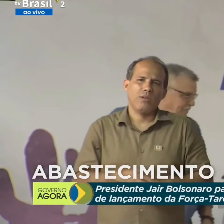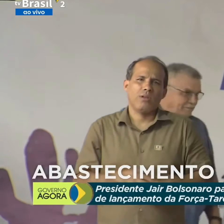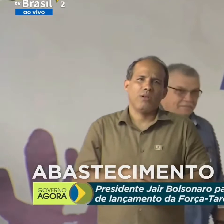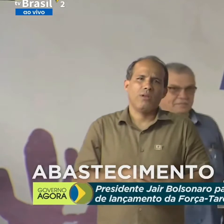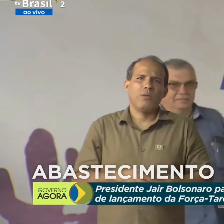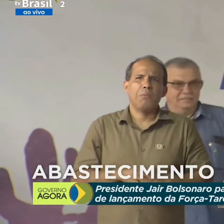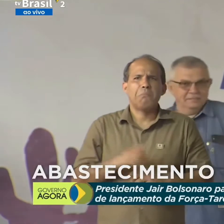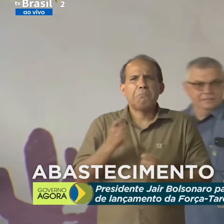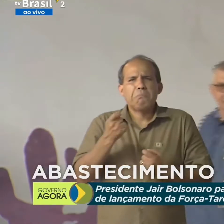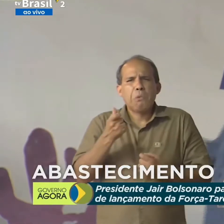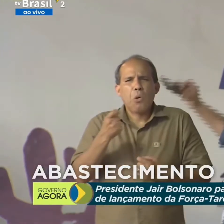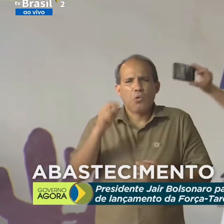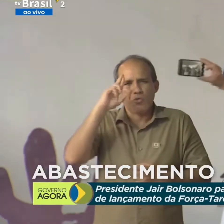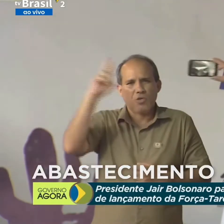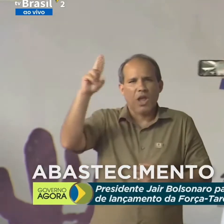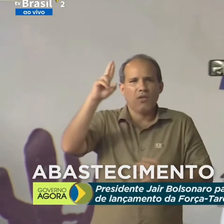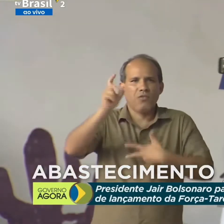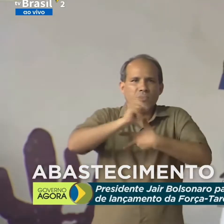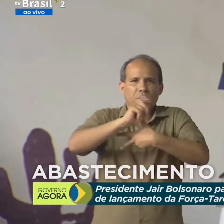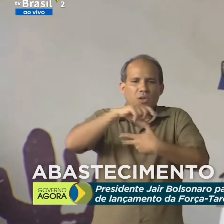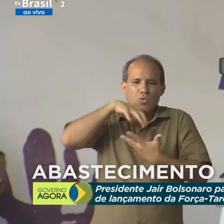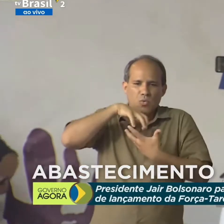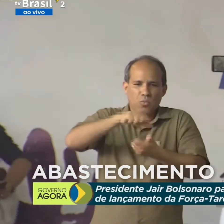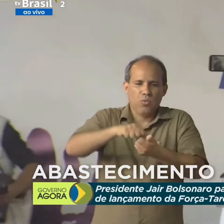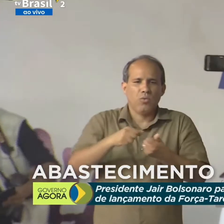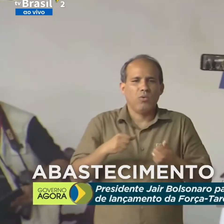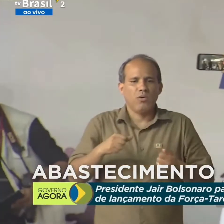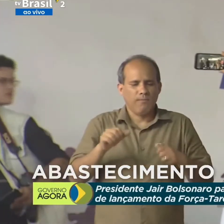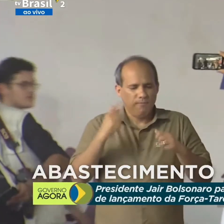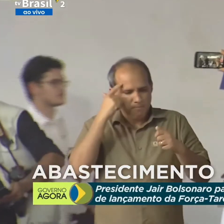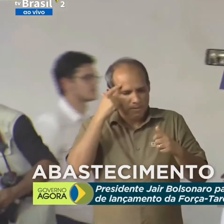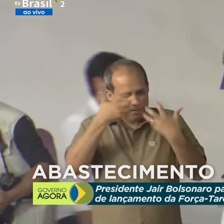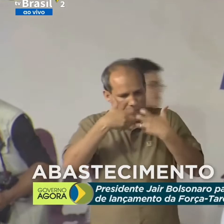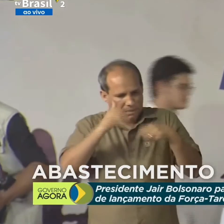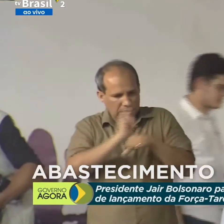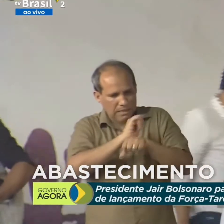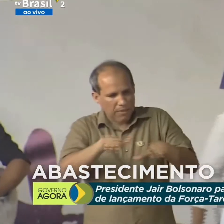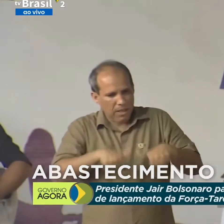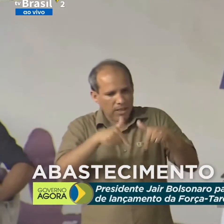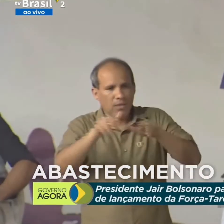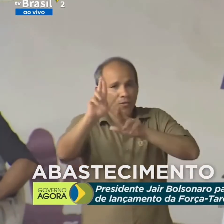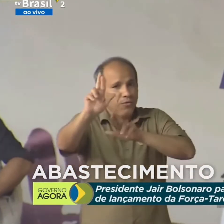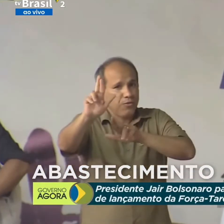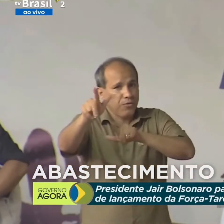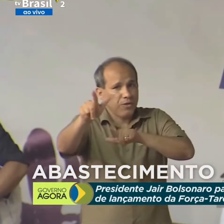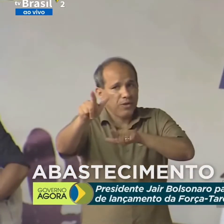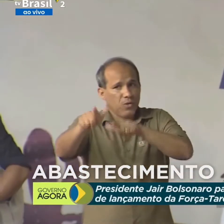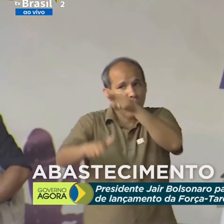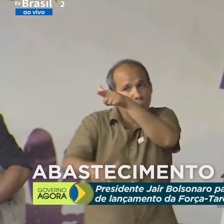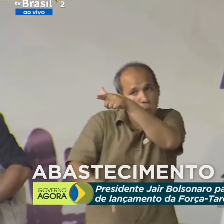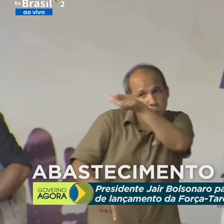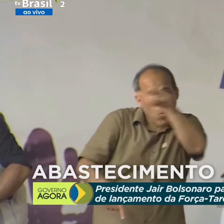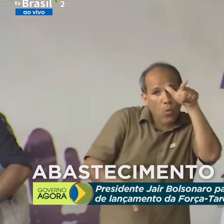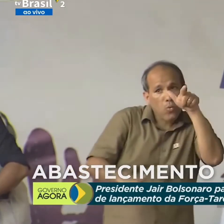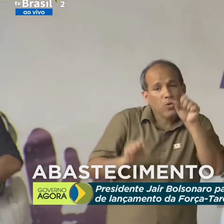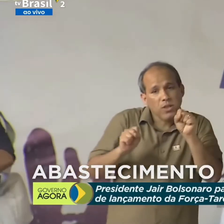dos raros chefes de Estado no mundo que adotou uma conduta diferente do que aqueles que